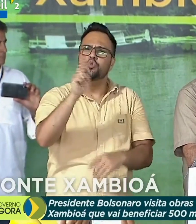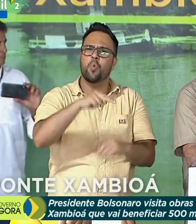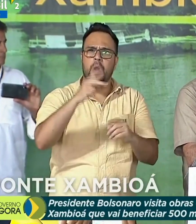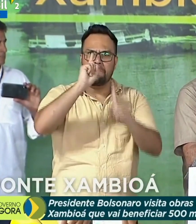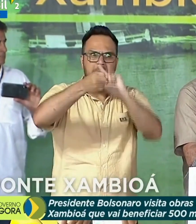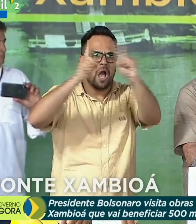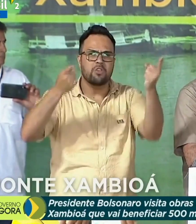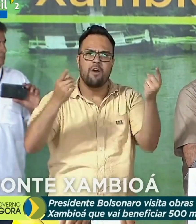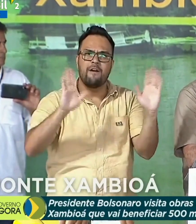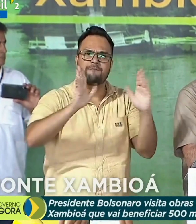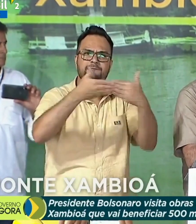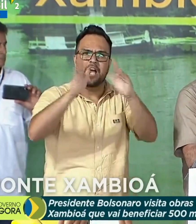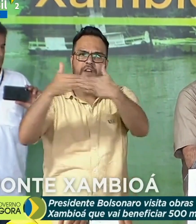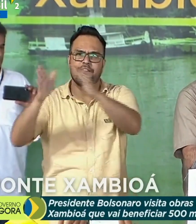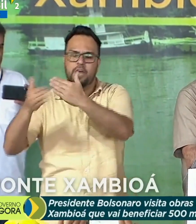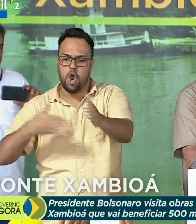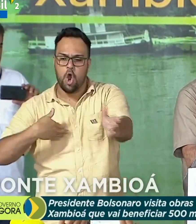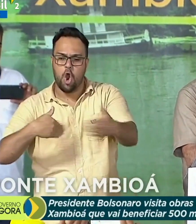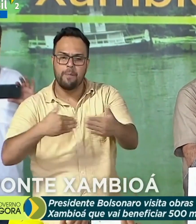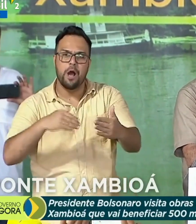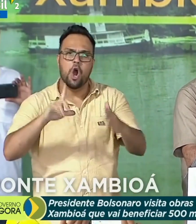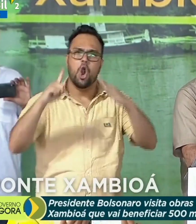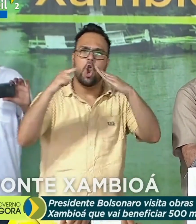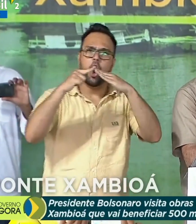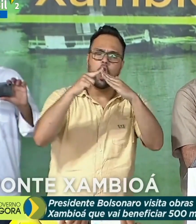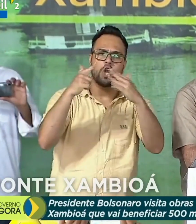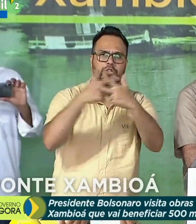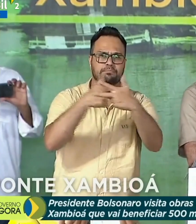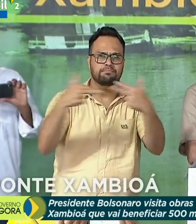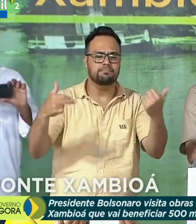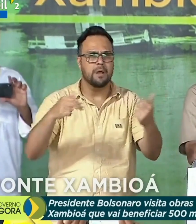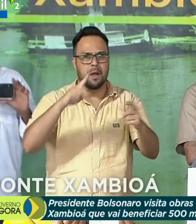fechou uma casa de comércio sequer